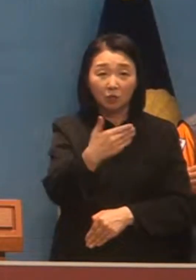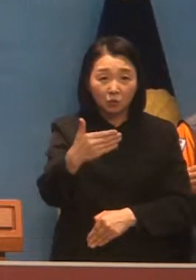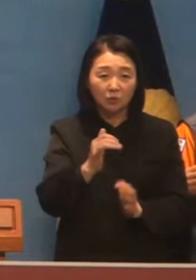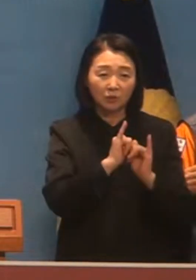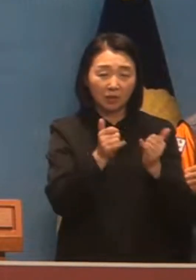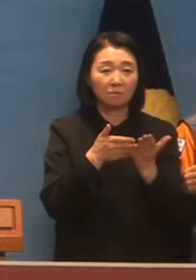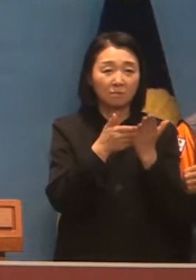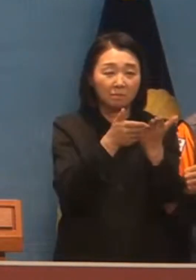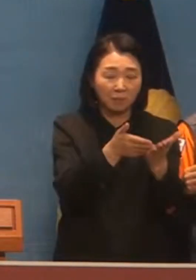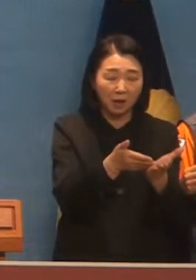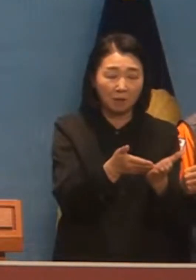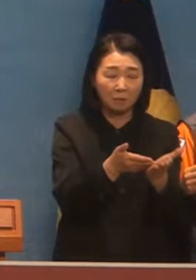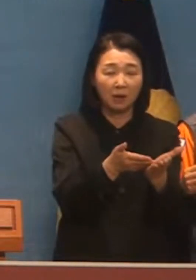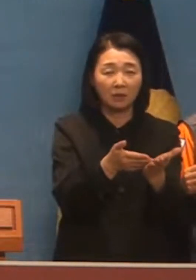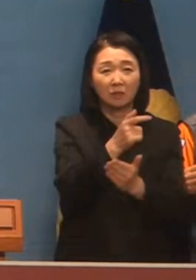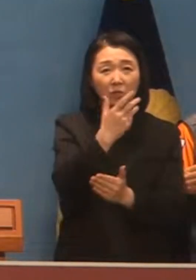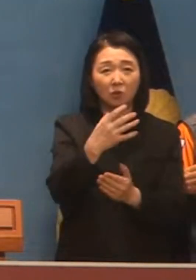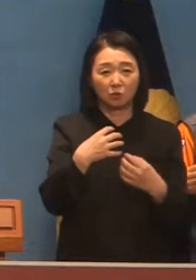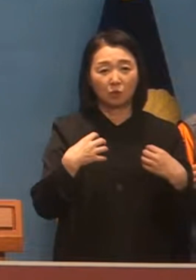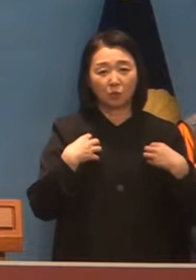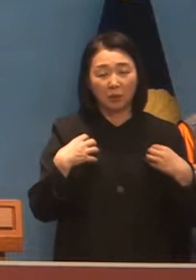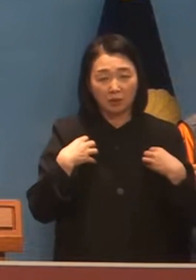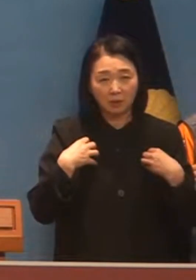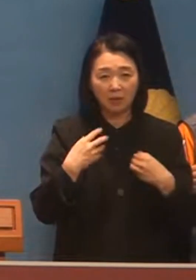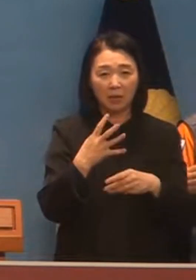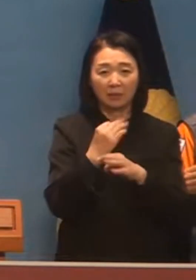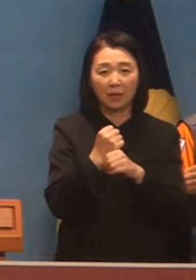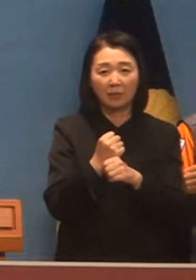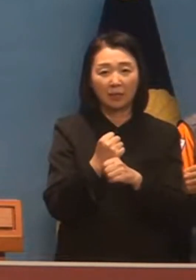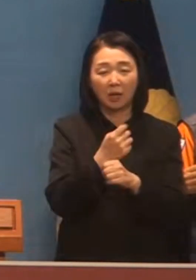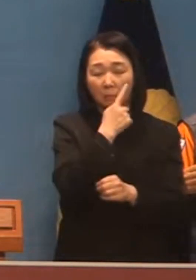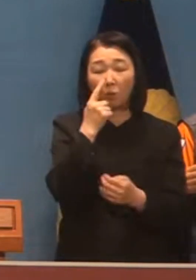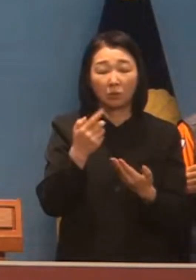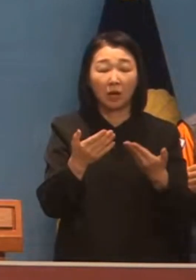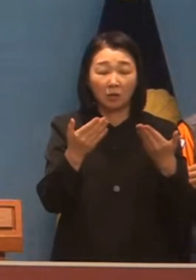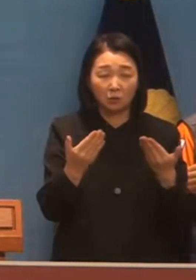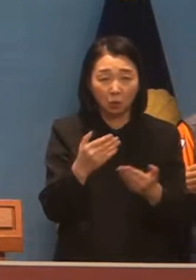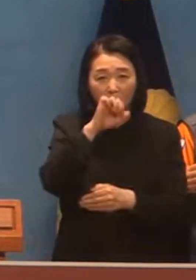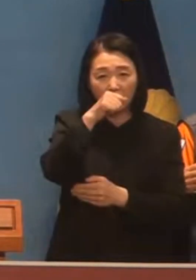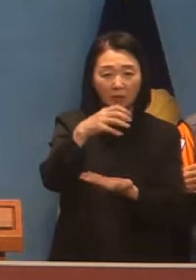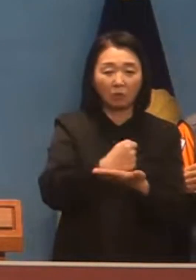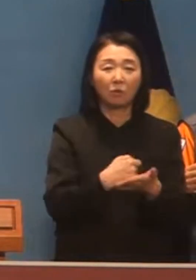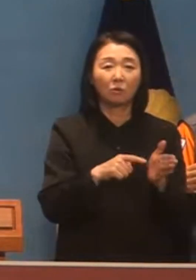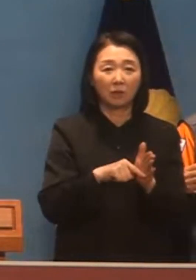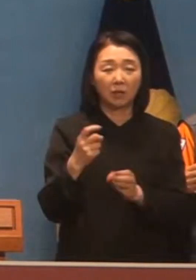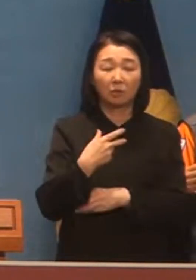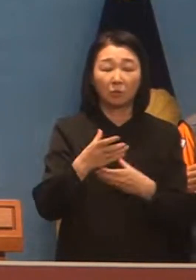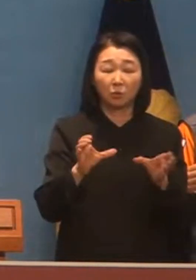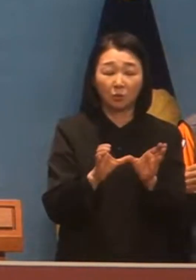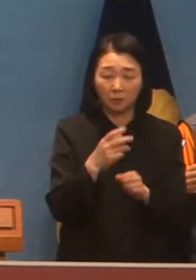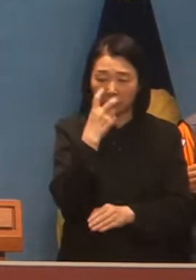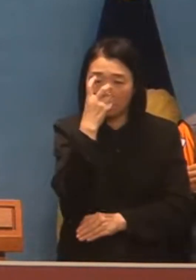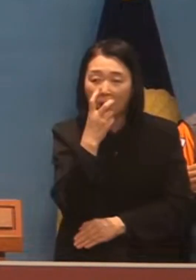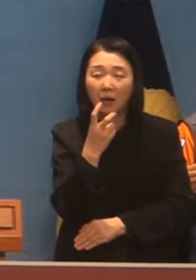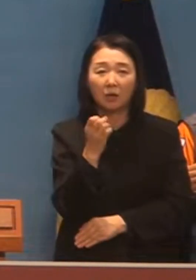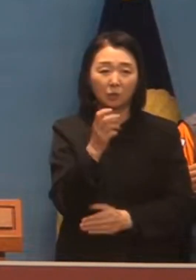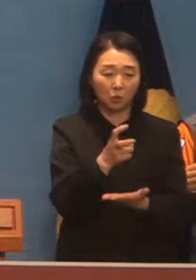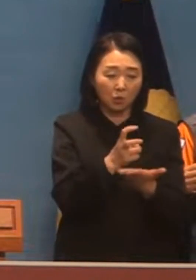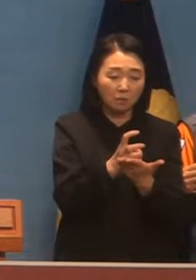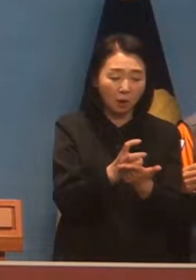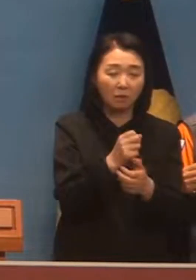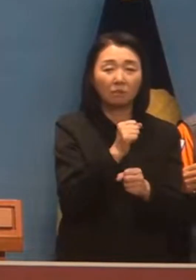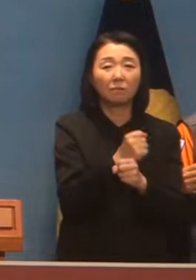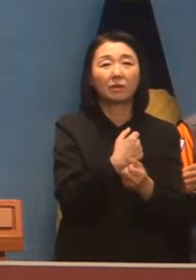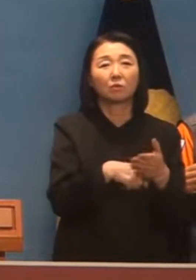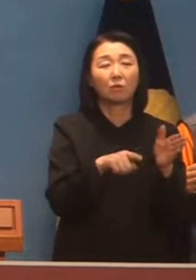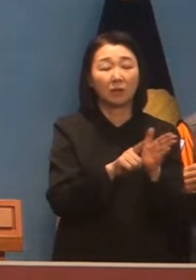제안한 소방성장 임기보장과 인사체계 정비, 예산 확대 등은 기본소득당에서도 각별히 살피고 입법 정책화할 수